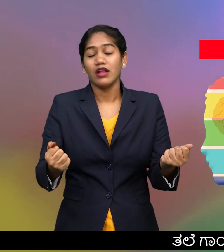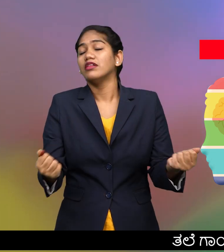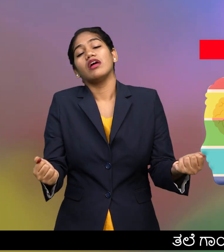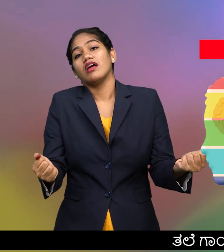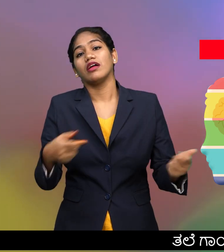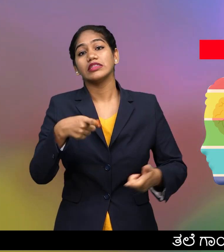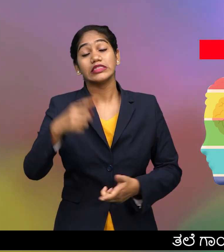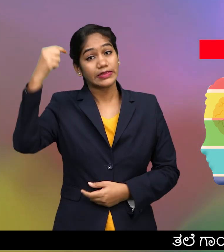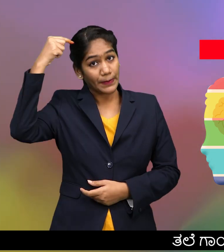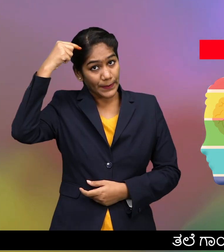ತಲೆಗಾಯಗಳು ಇತ್ಯಾದಿಗಳ